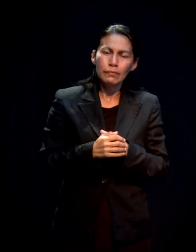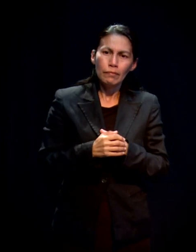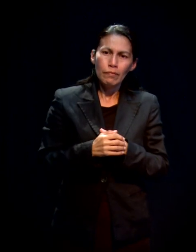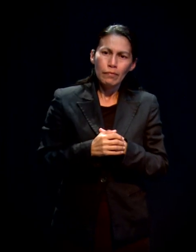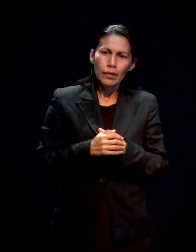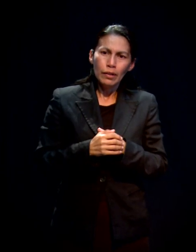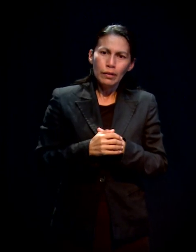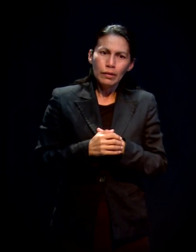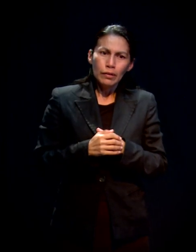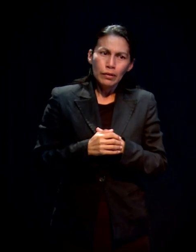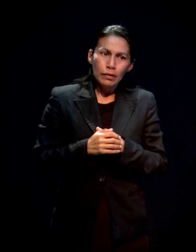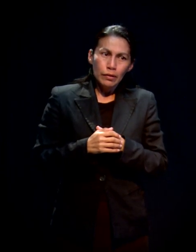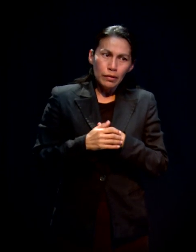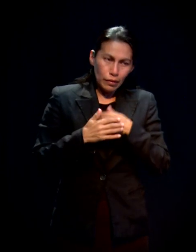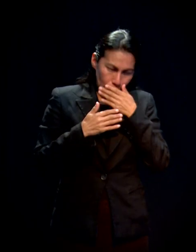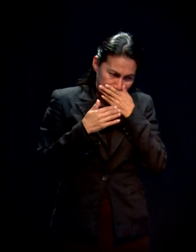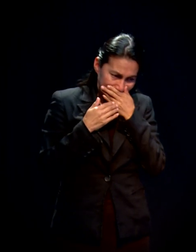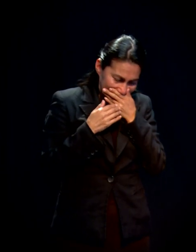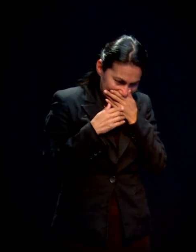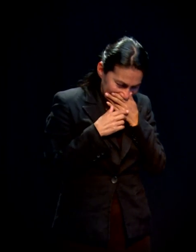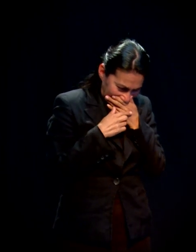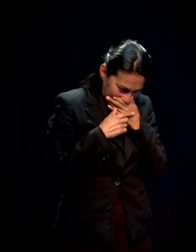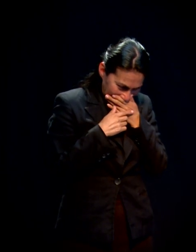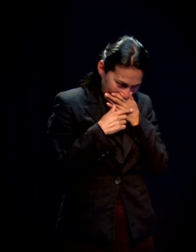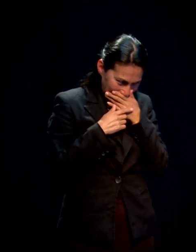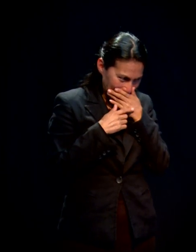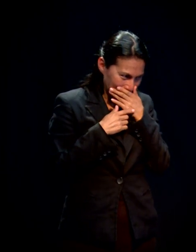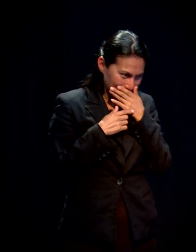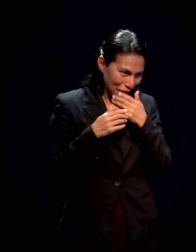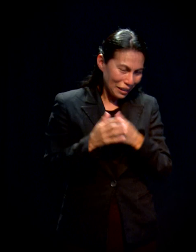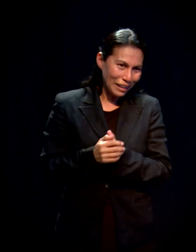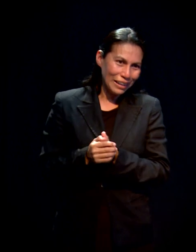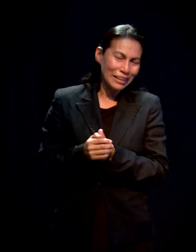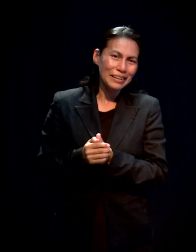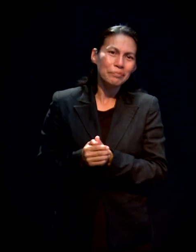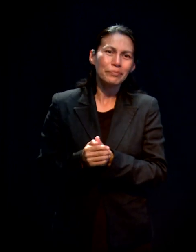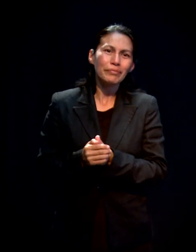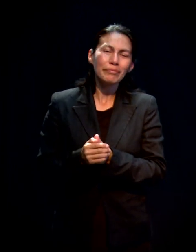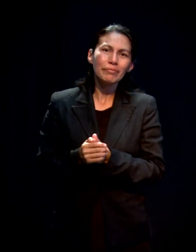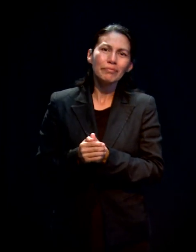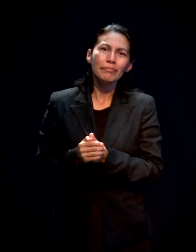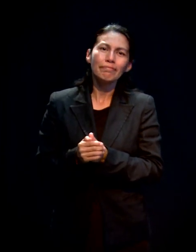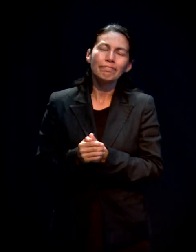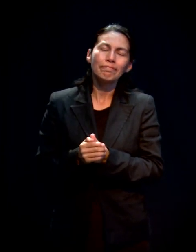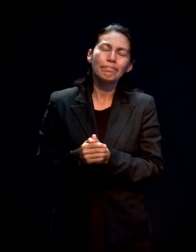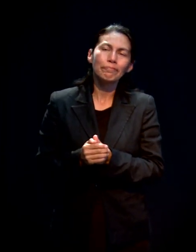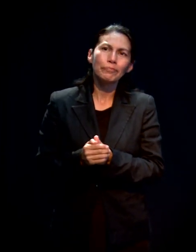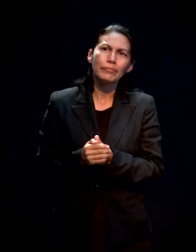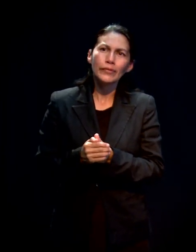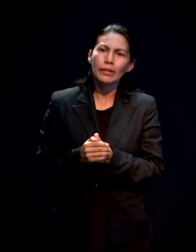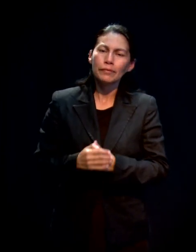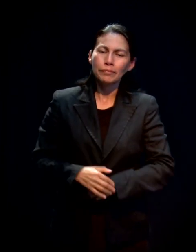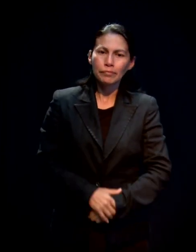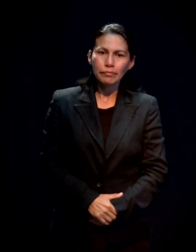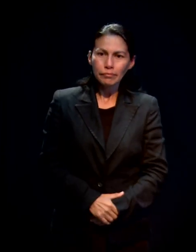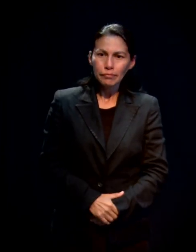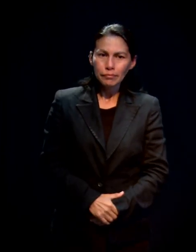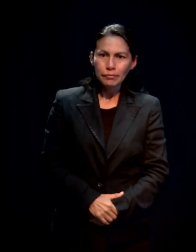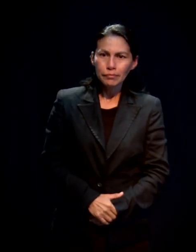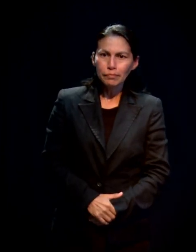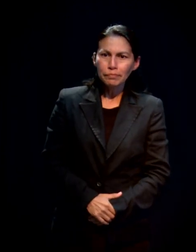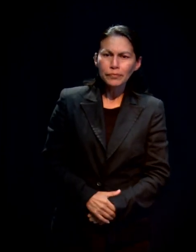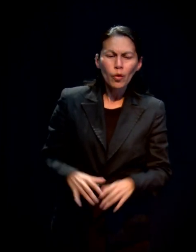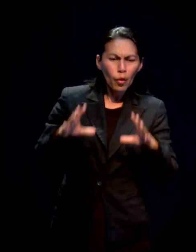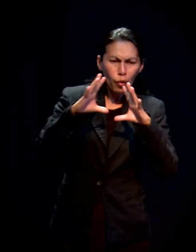lamento porque hay algo más allá de una curación si hay algo más